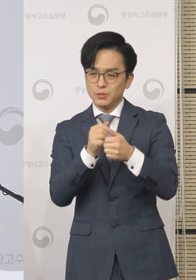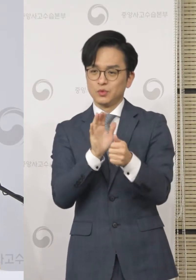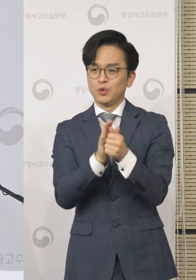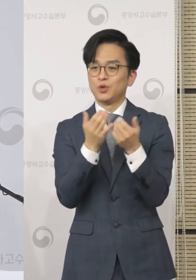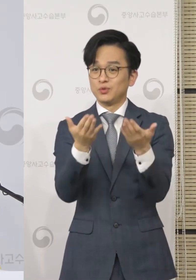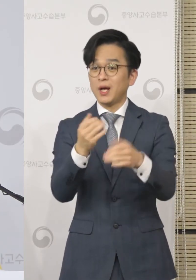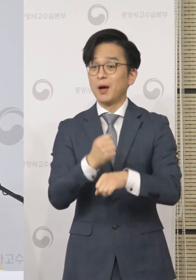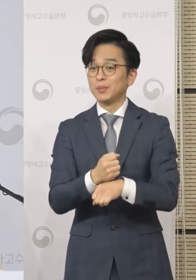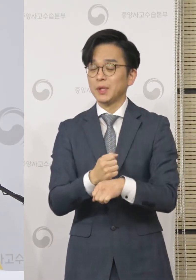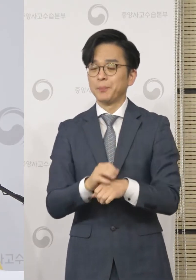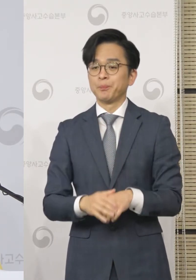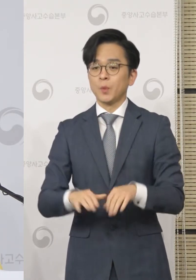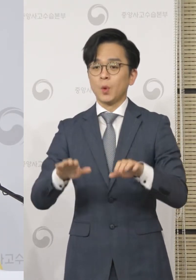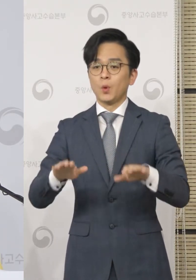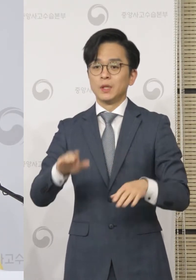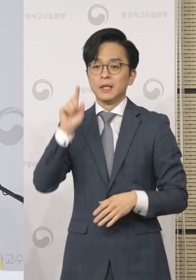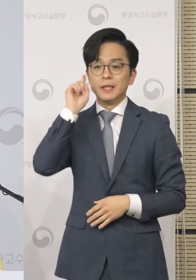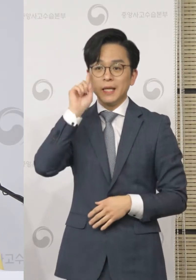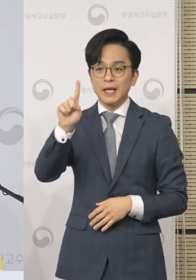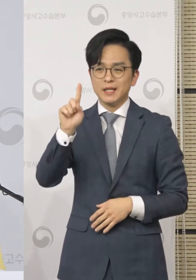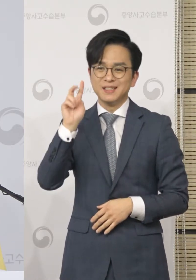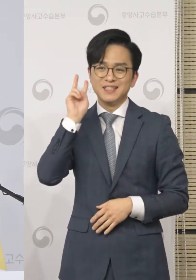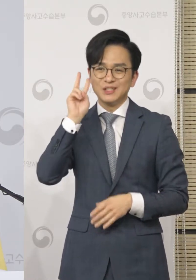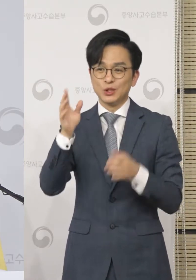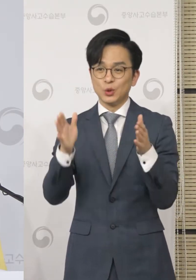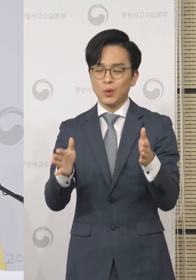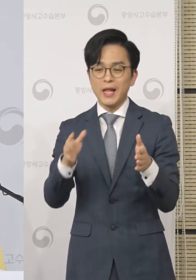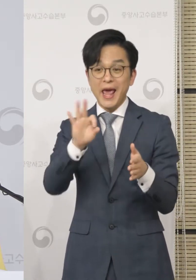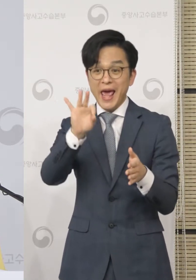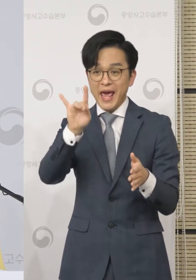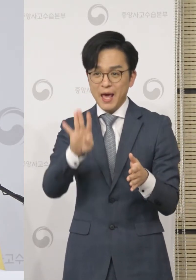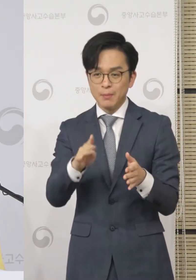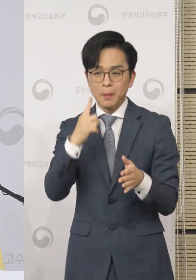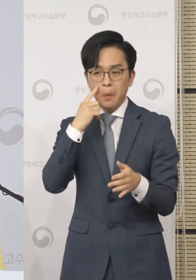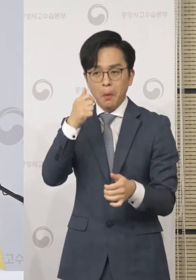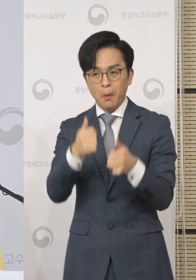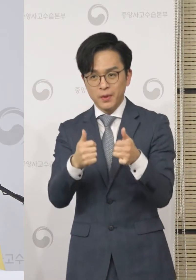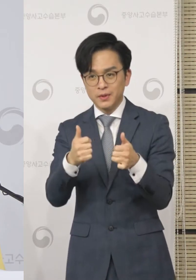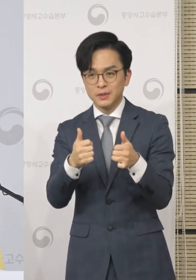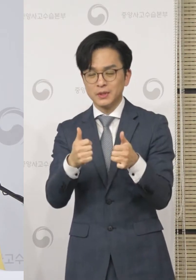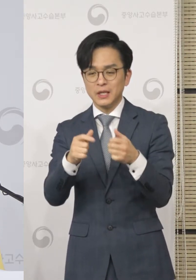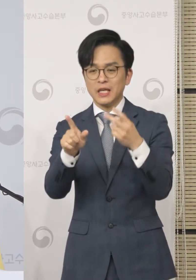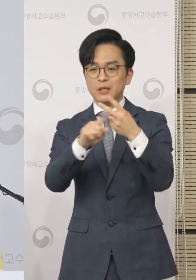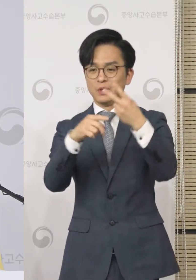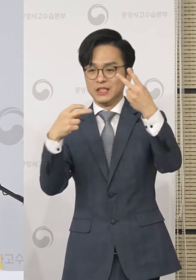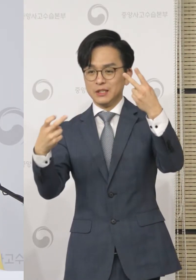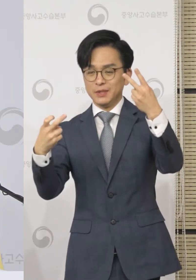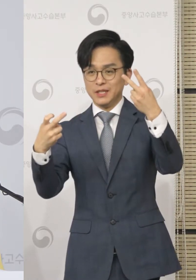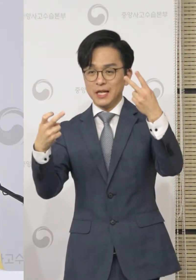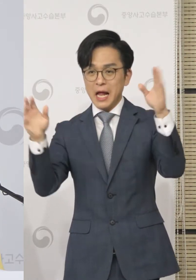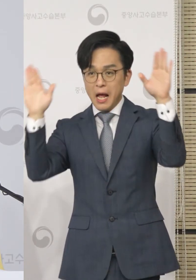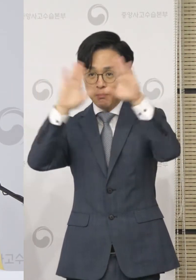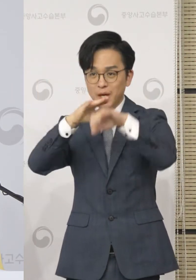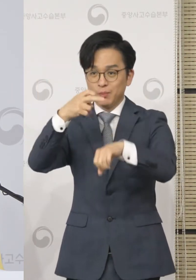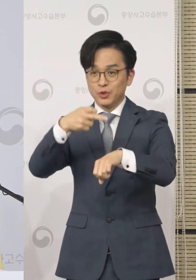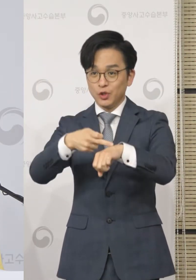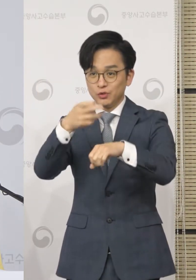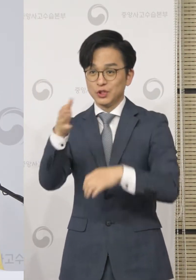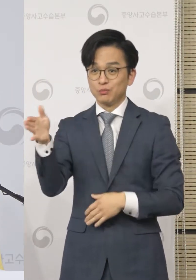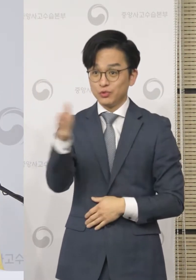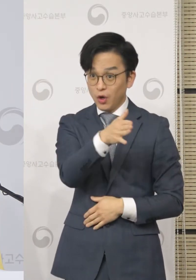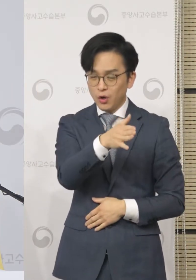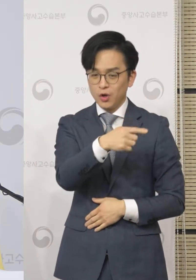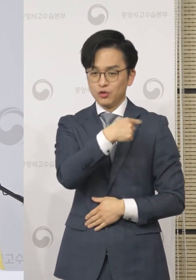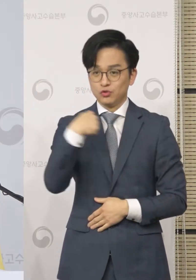됩니다. 오늘과 내일 이틀간 시범 운영을 거쳐서 2월 12일 0시부터 특별검역 절차를